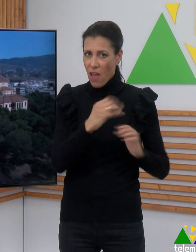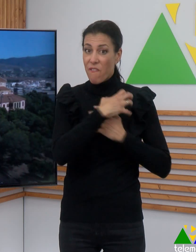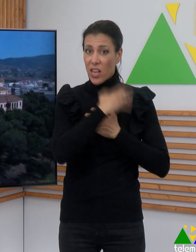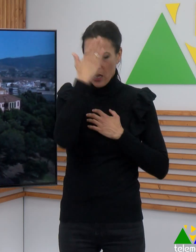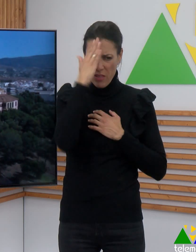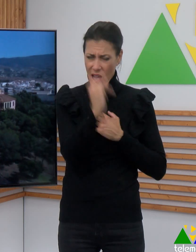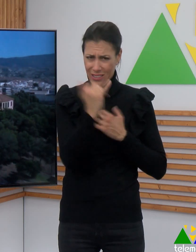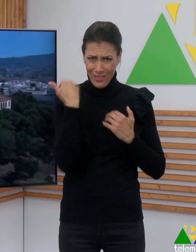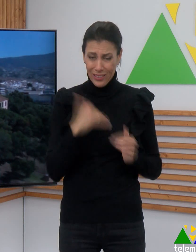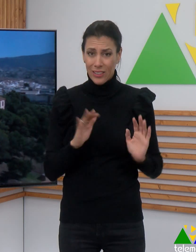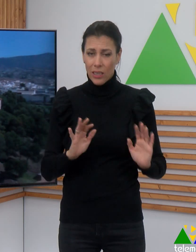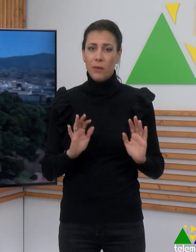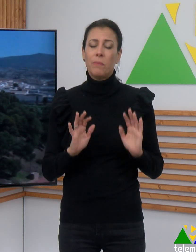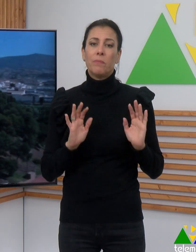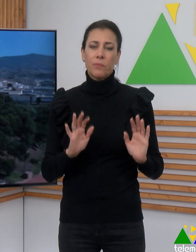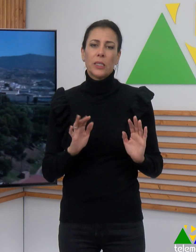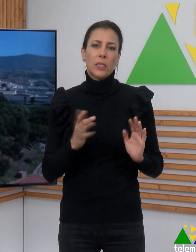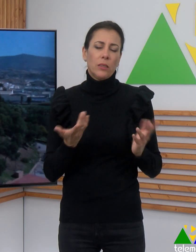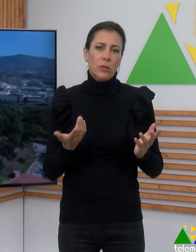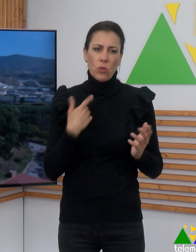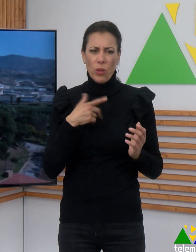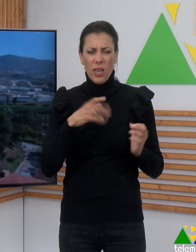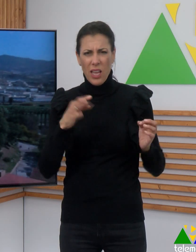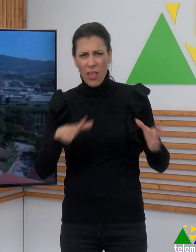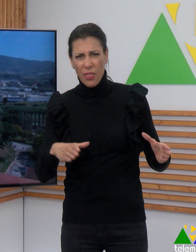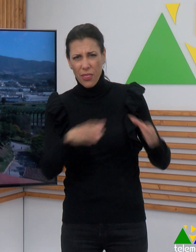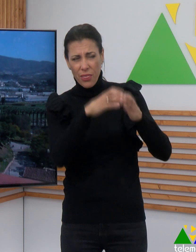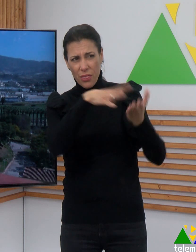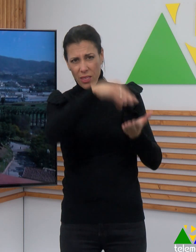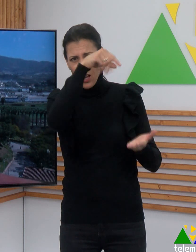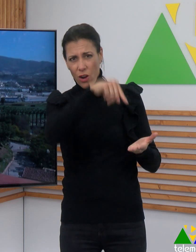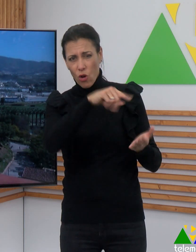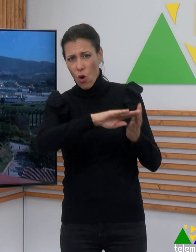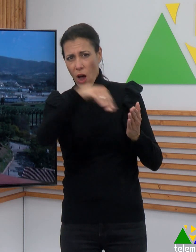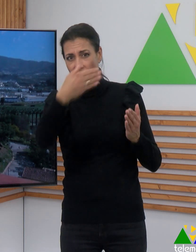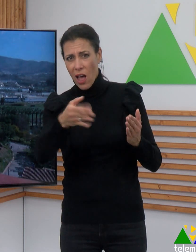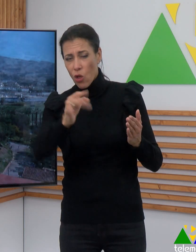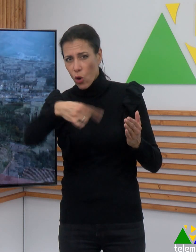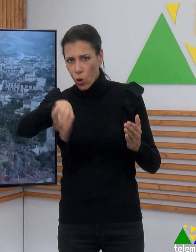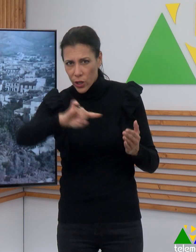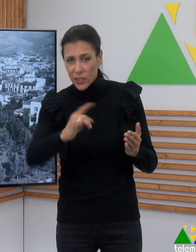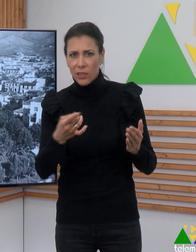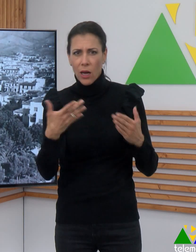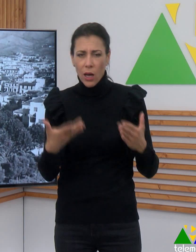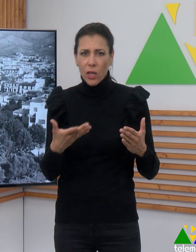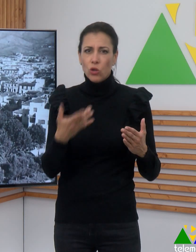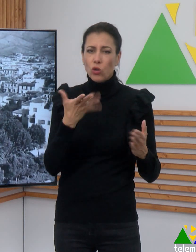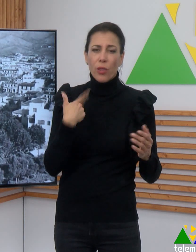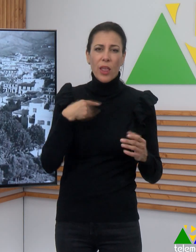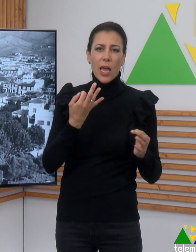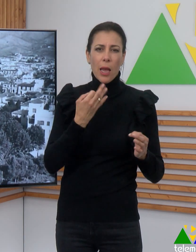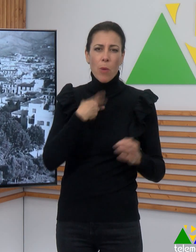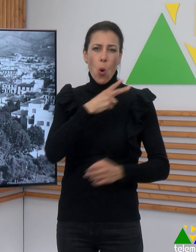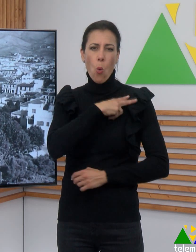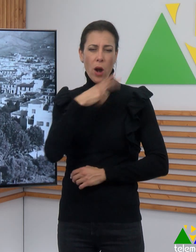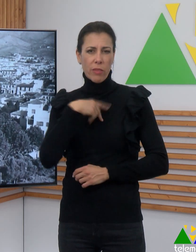y evidentemente pues habla y dice, es el cerro donde está al lado del Cerro de la Glorieta, donde la guardia por la noche